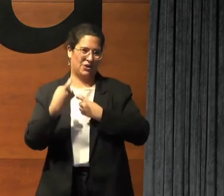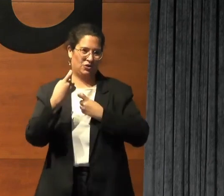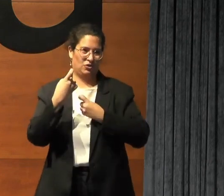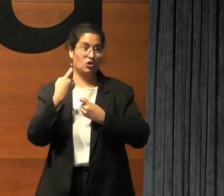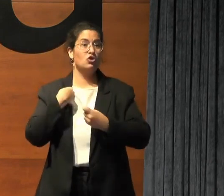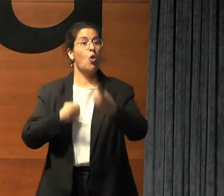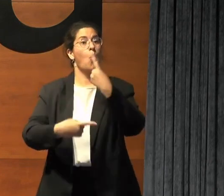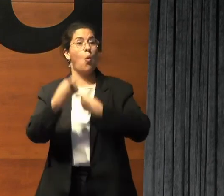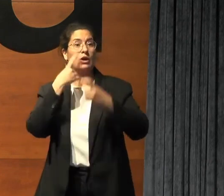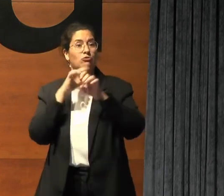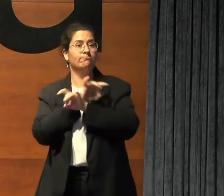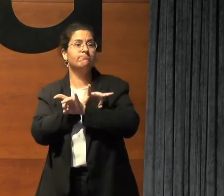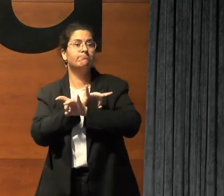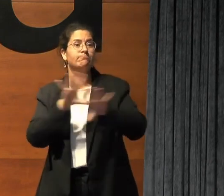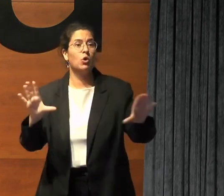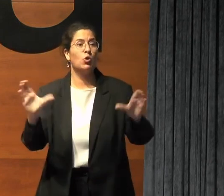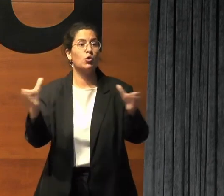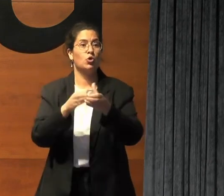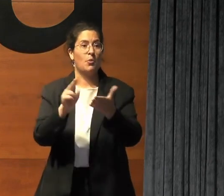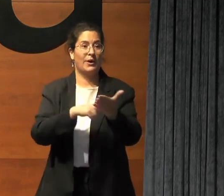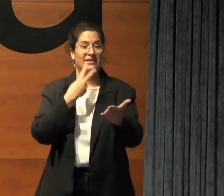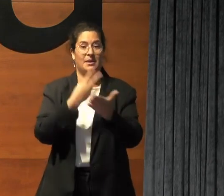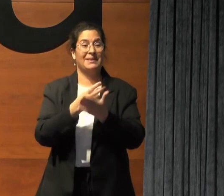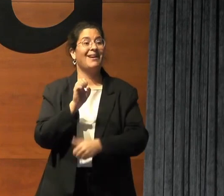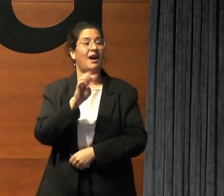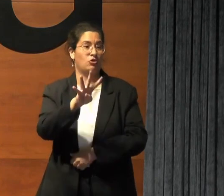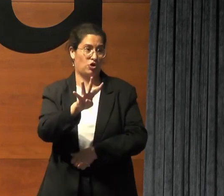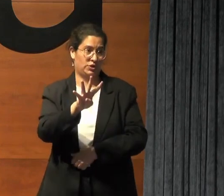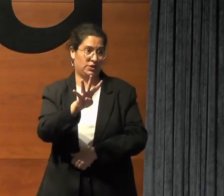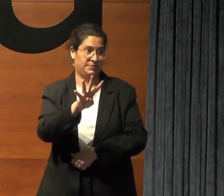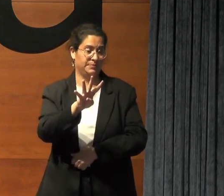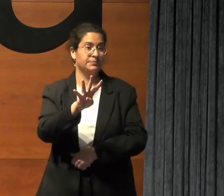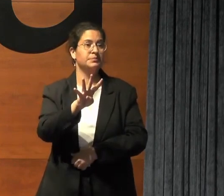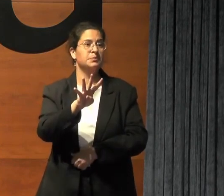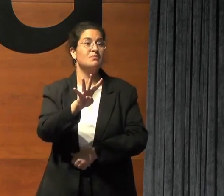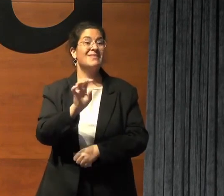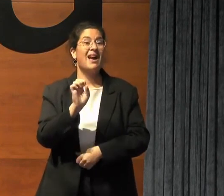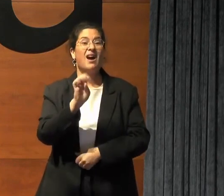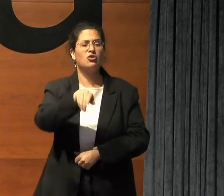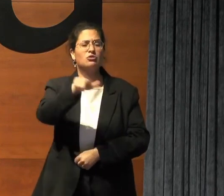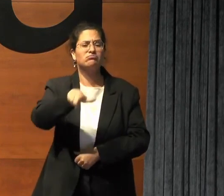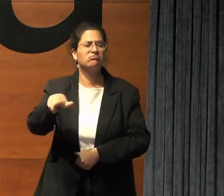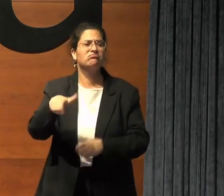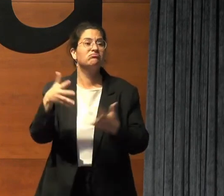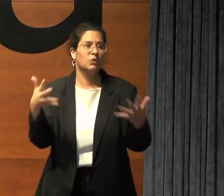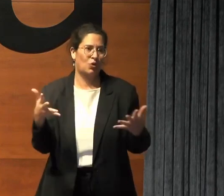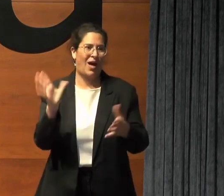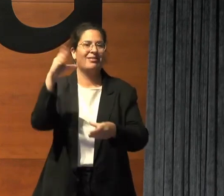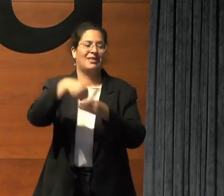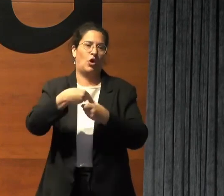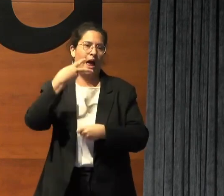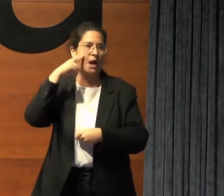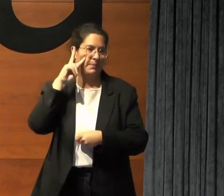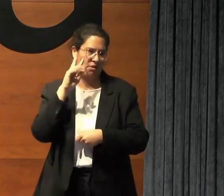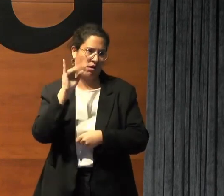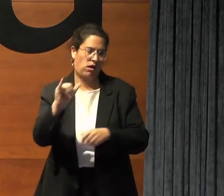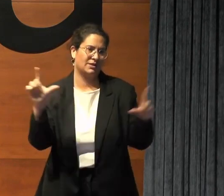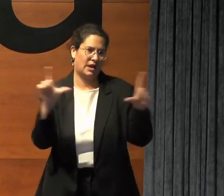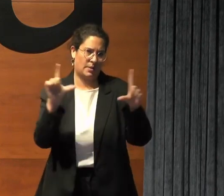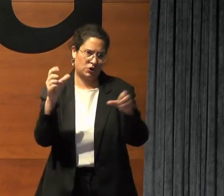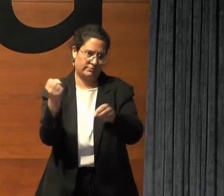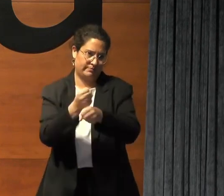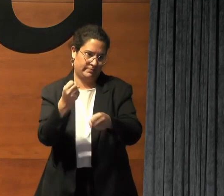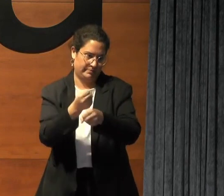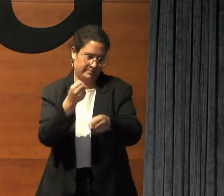se utilizaban, y eso lo extrapolé a un cuestionario que fue facilitado a 14 intérpretes de lengua de signos